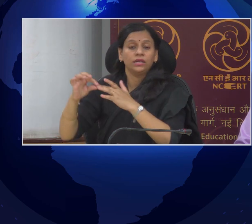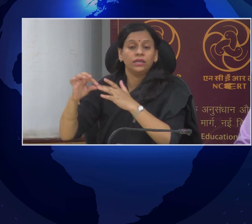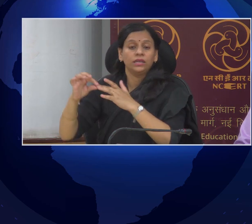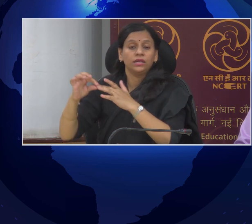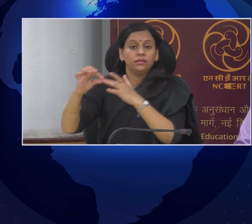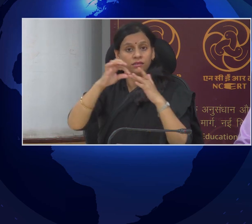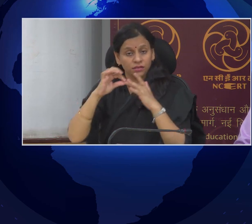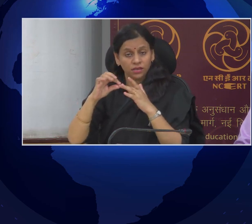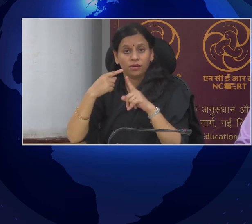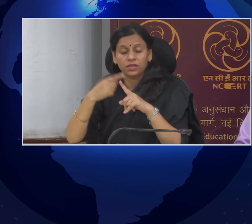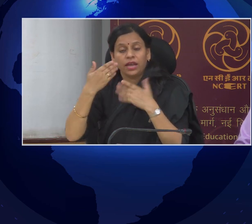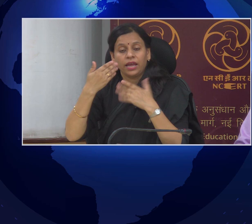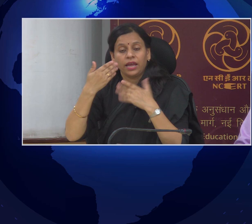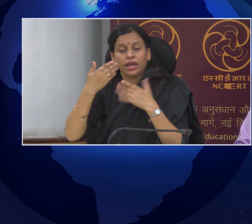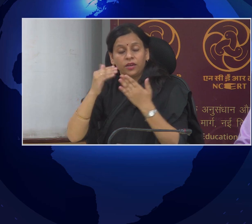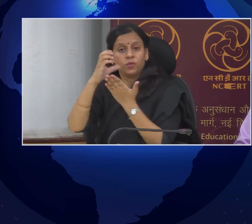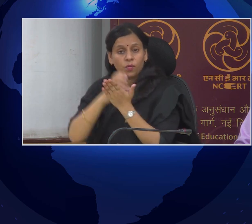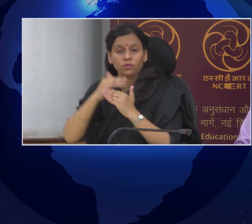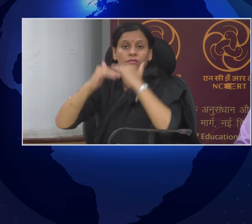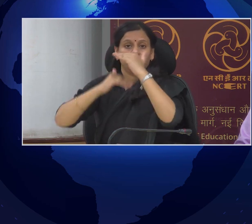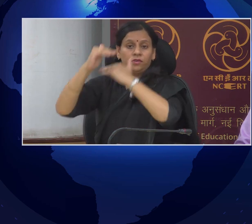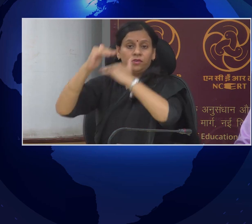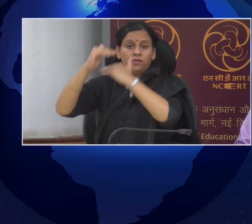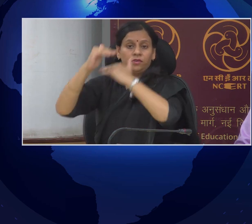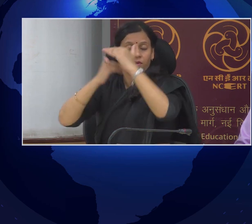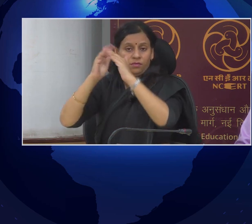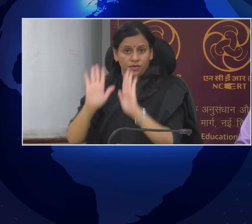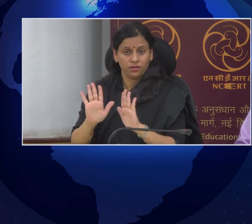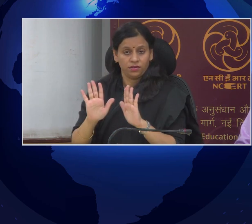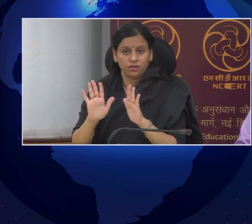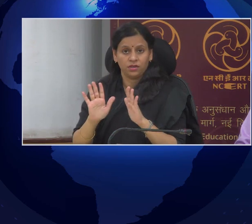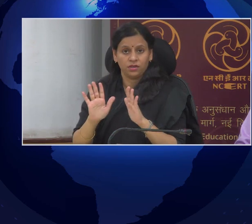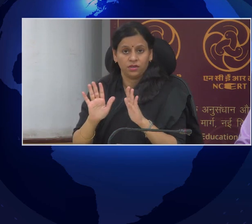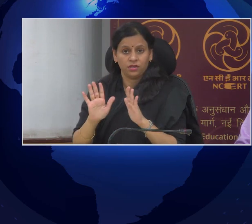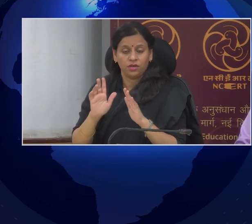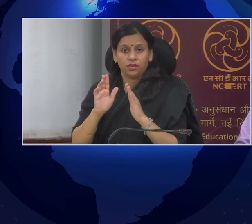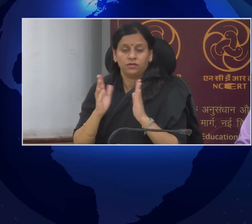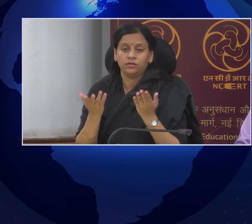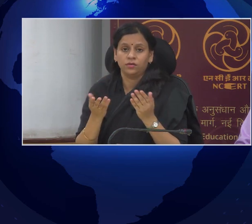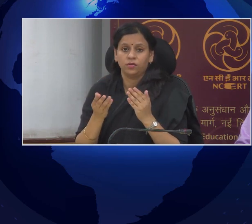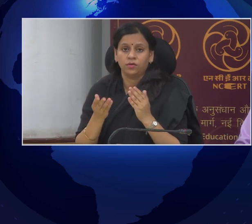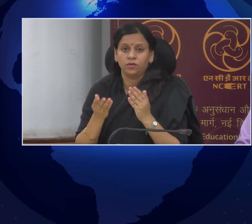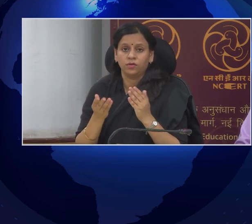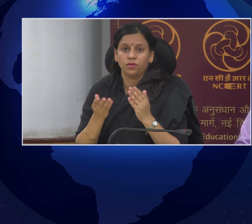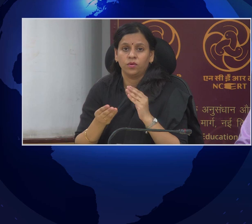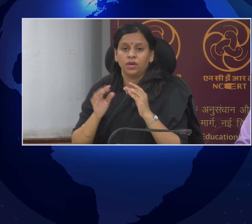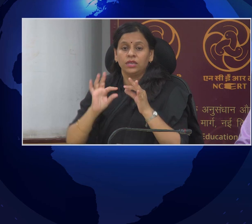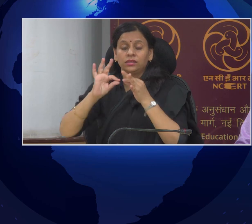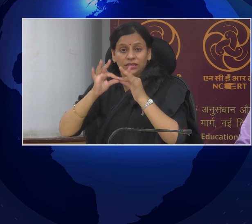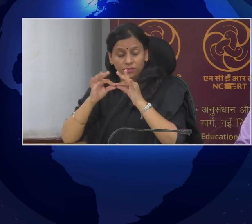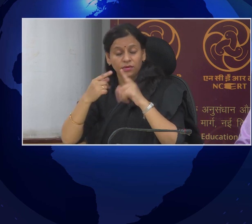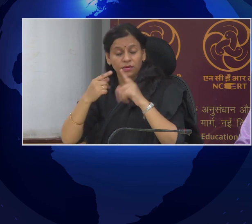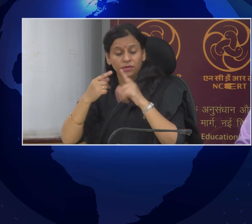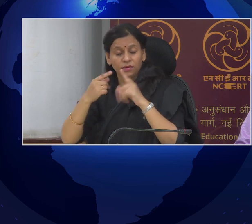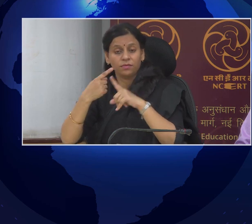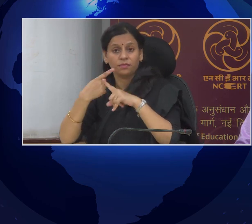एक कंपोज डेवलप कर रहे हैं जो कि जो सॉफ्ट स्किल्स और एम्प्लॉयबिलिटी को कैटर करेगा और